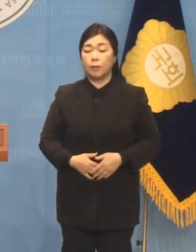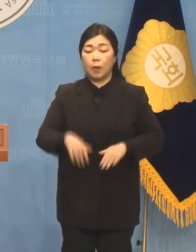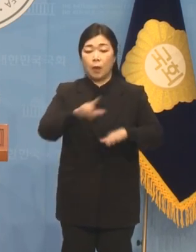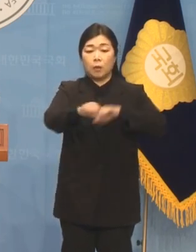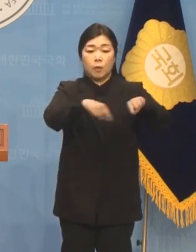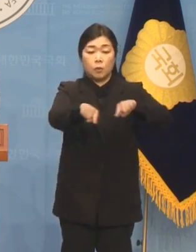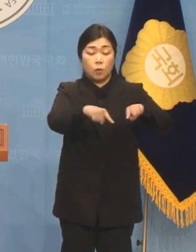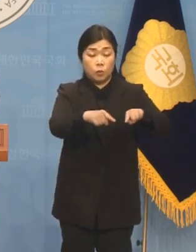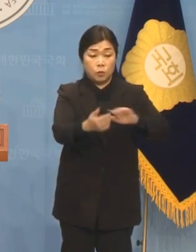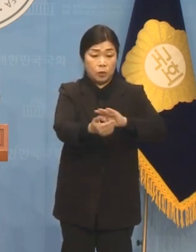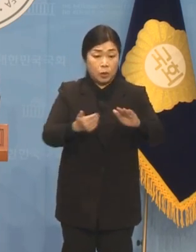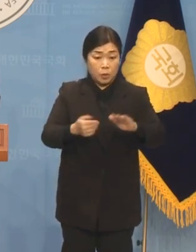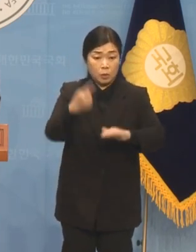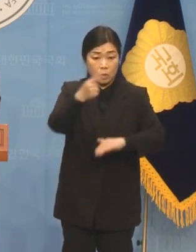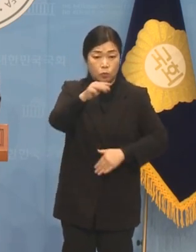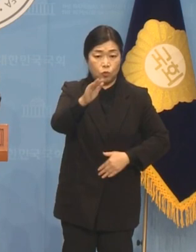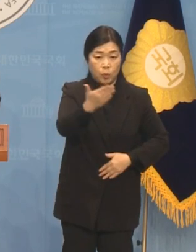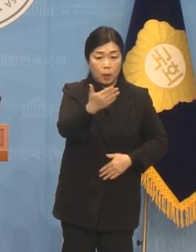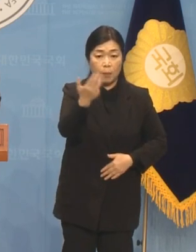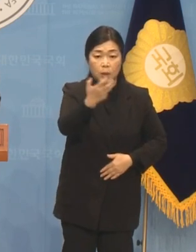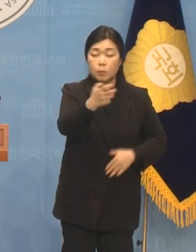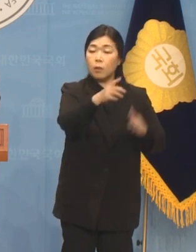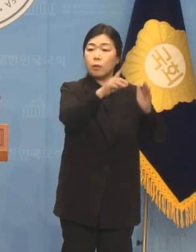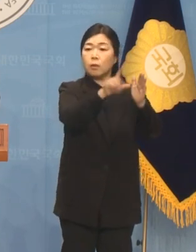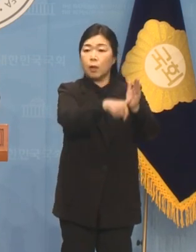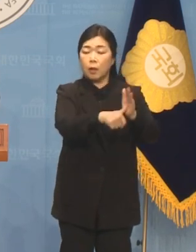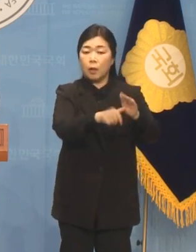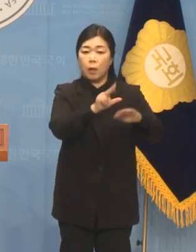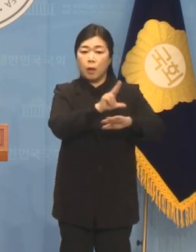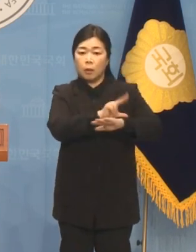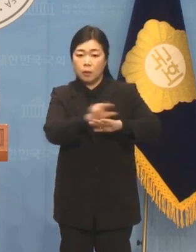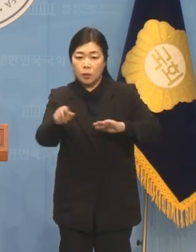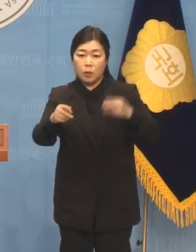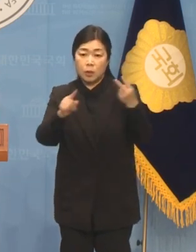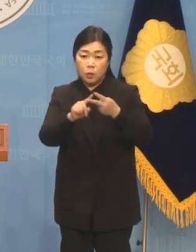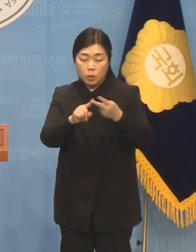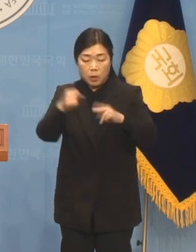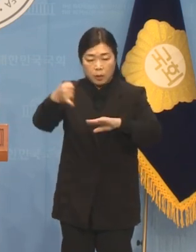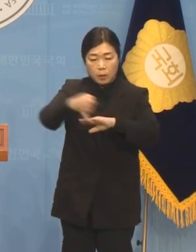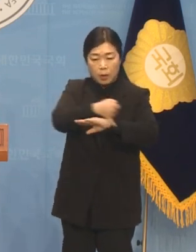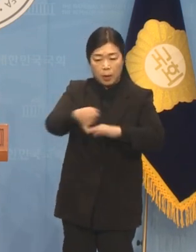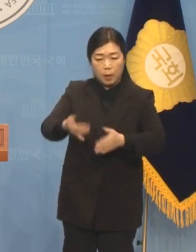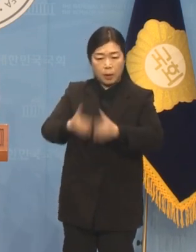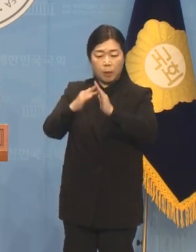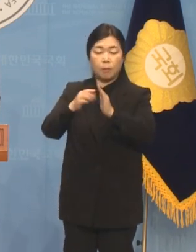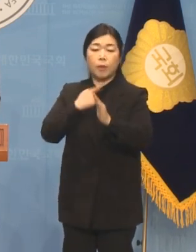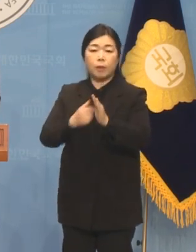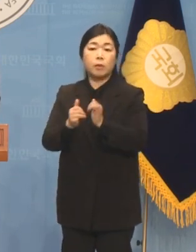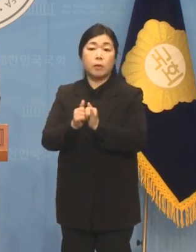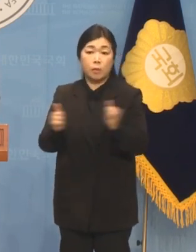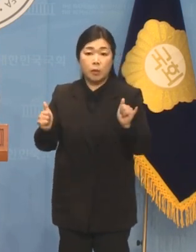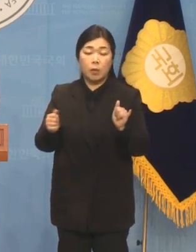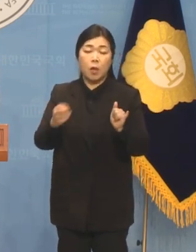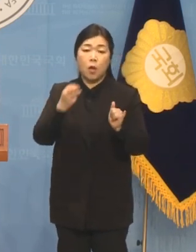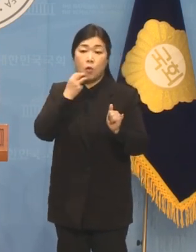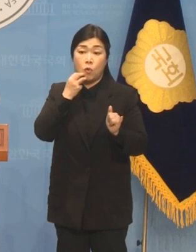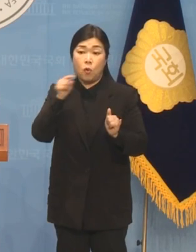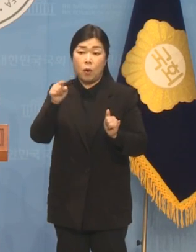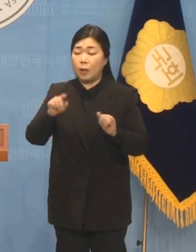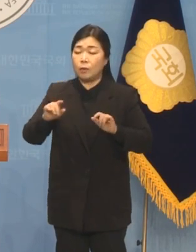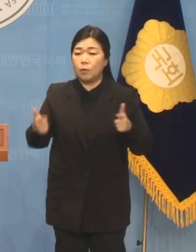이전인 1980년 당시 2호선을 설계하고 개통시킨 당사자는 서울시가